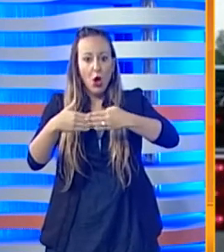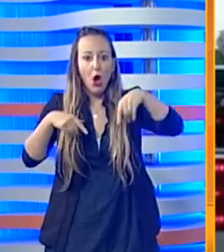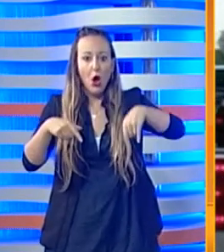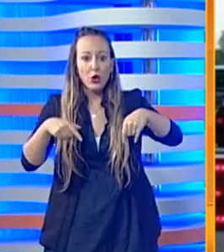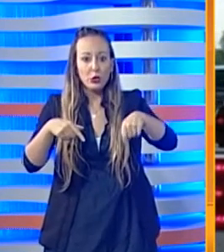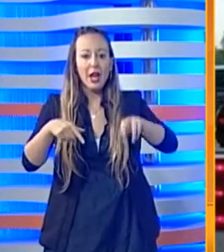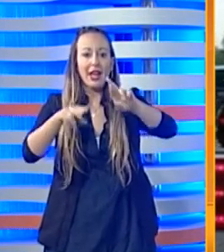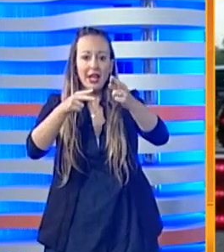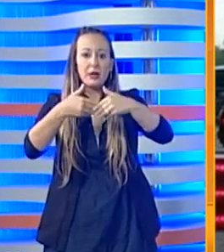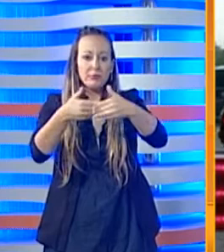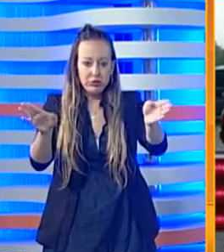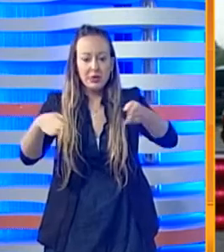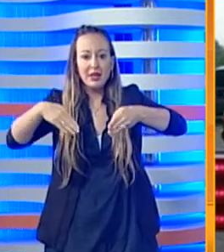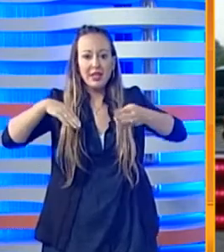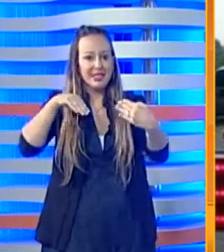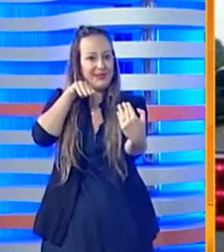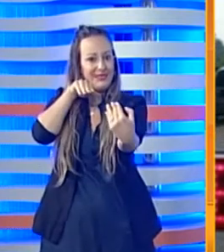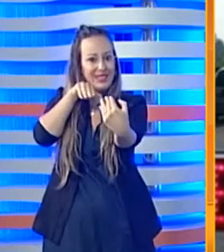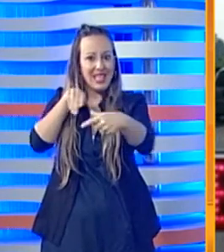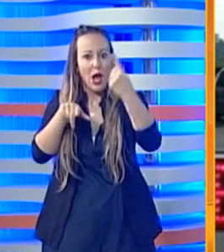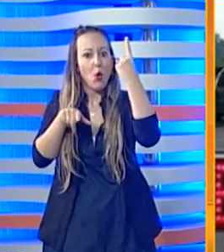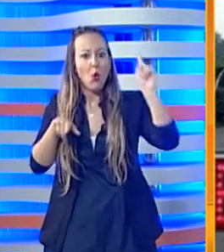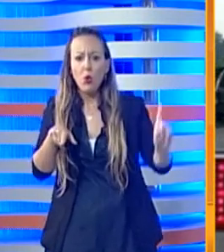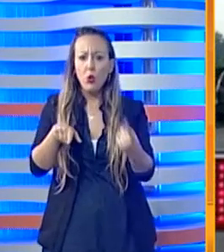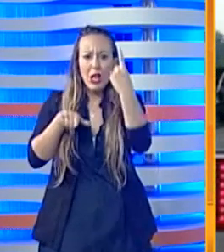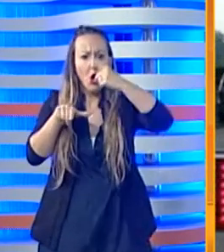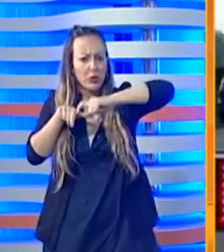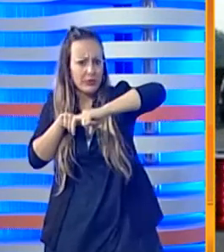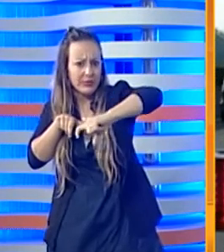senso unico alternato.